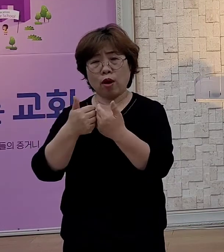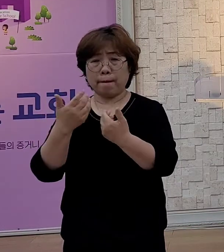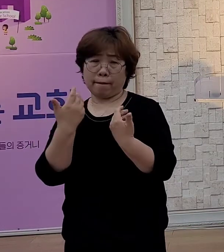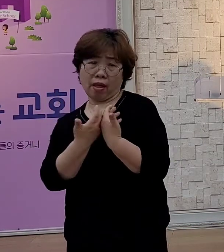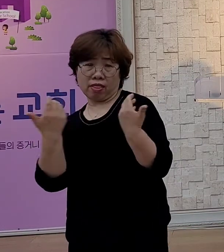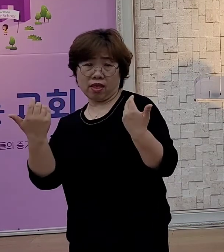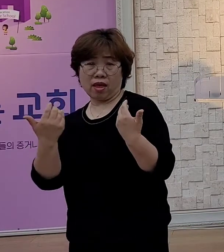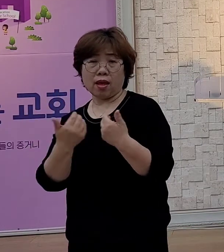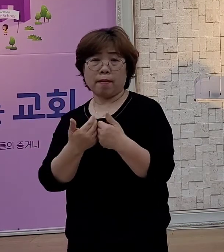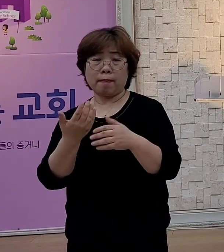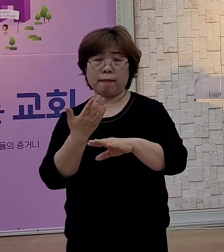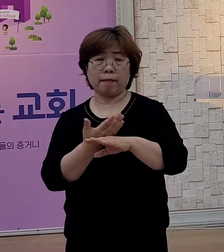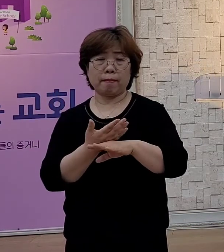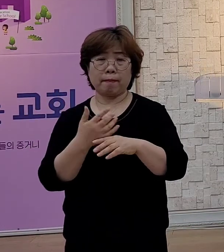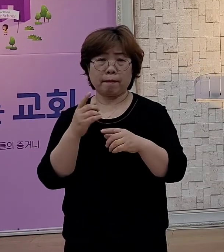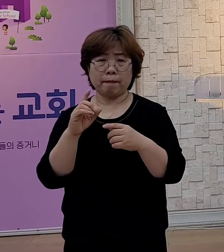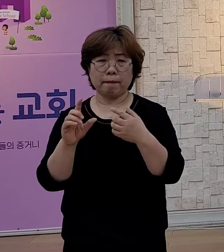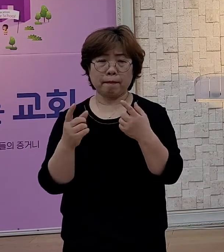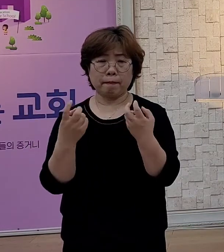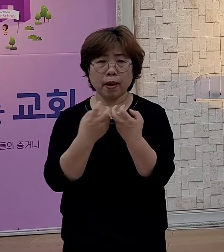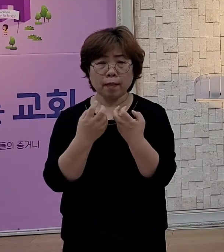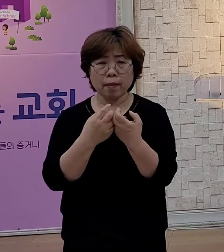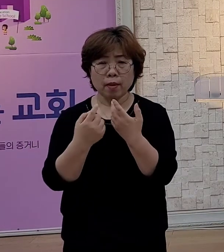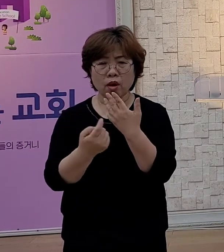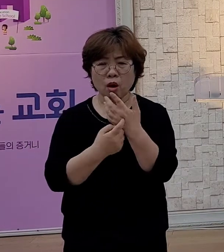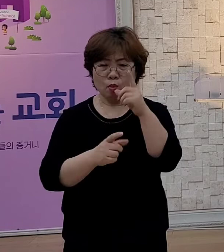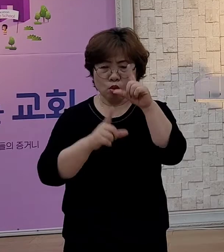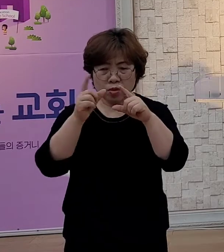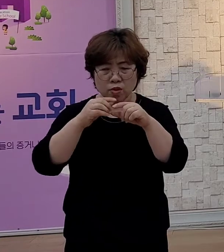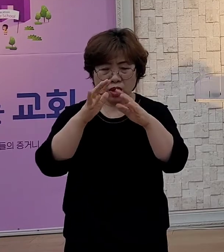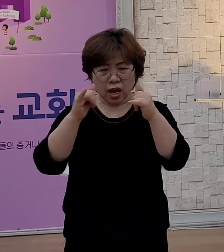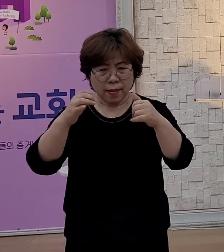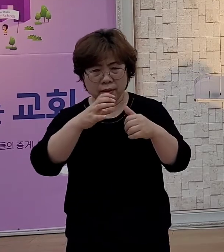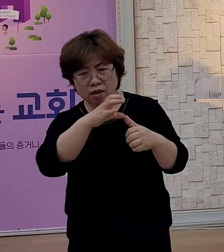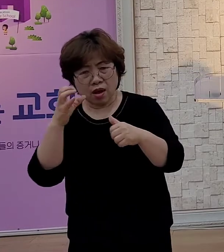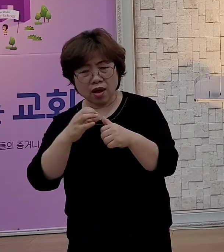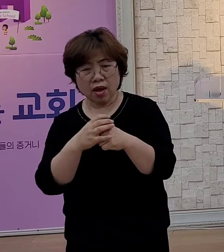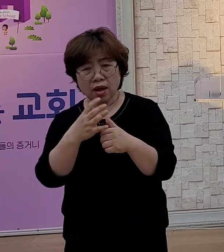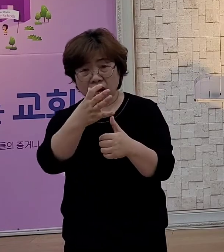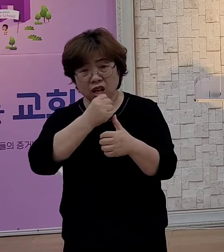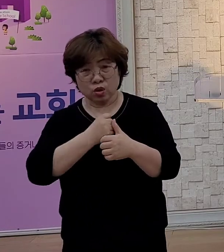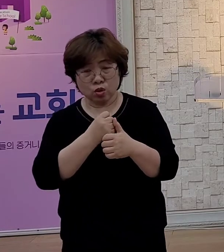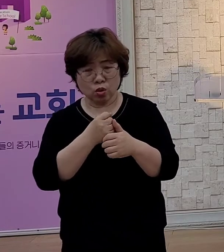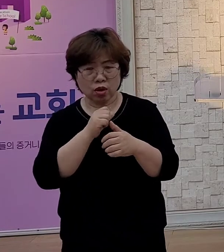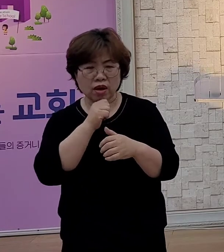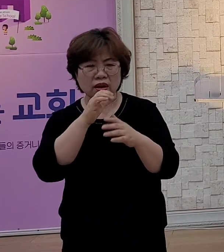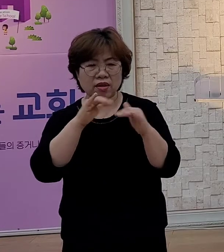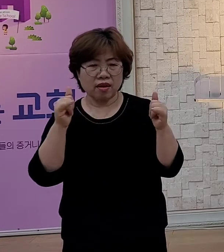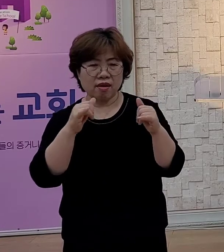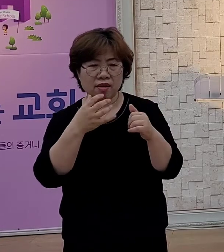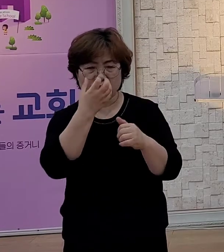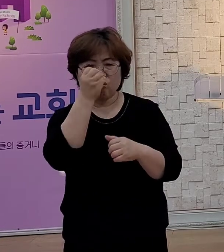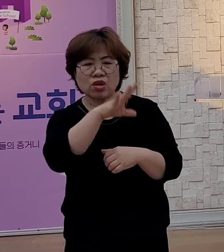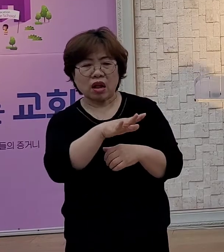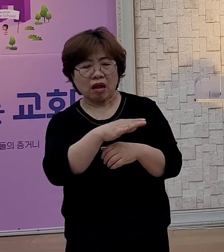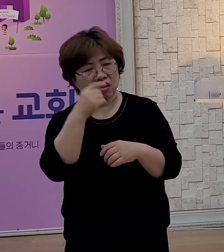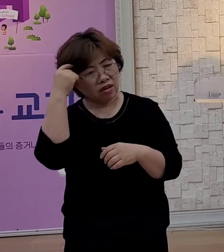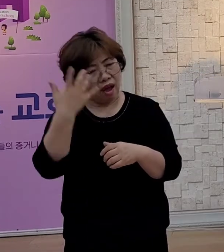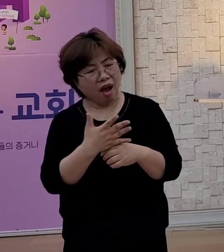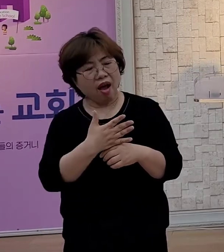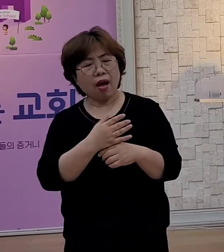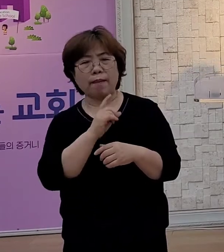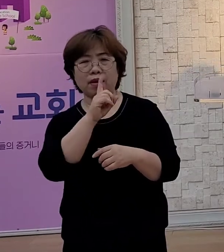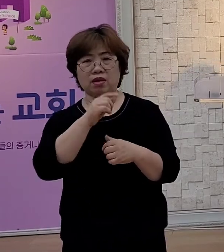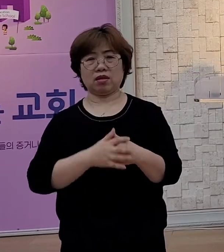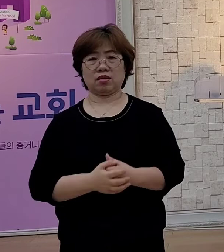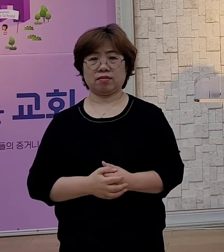정반대로 외모로 사람을 취하고 가난한 자를 업신여기고 있느냐. 지금 이 말이